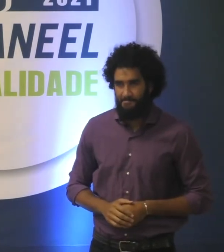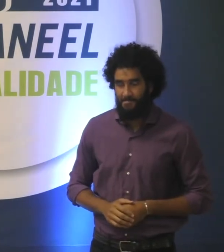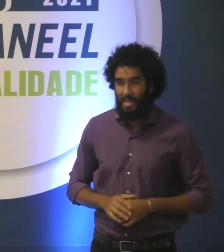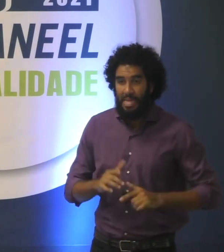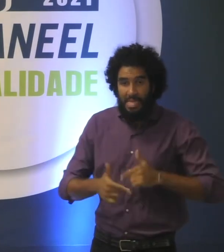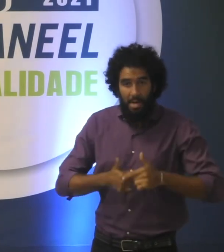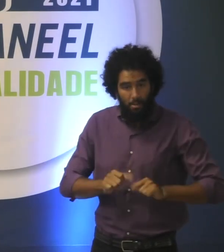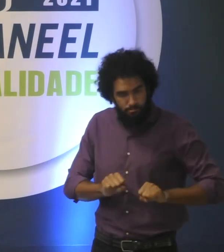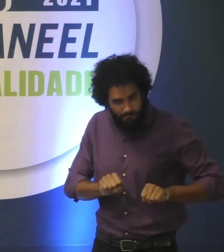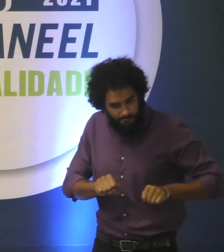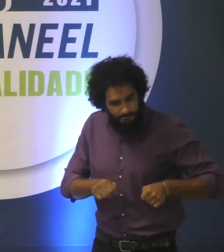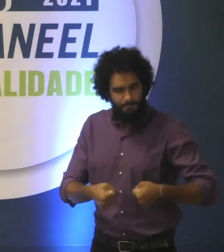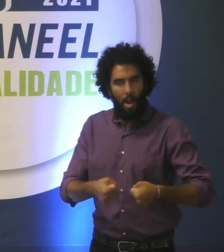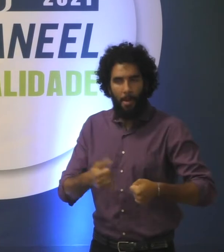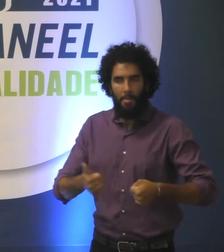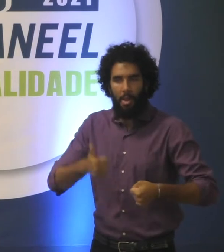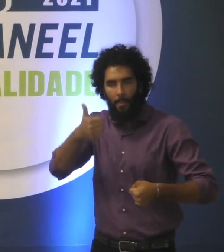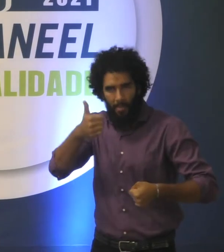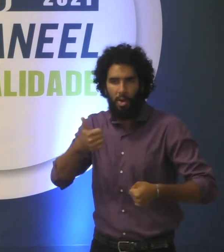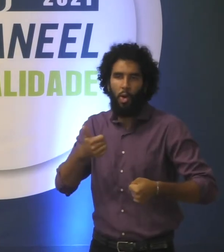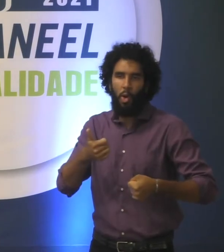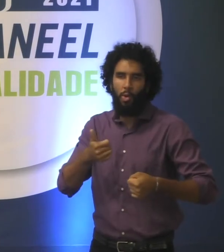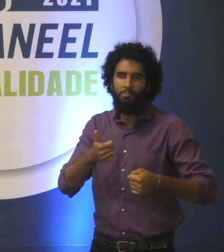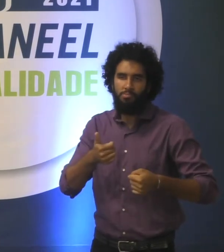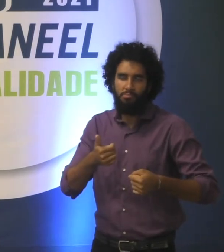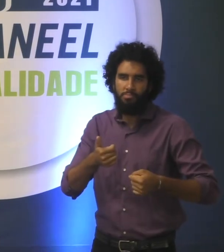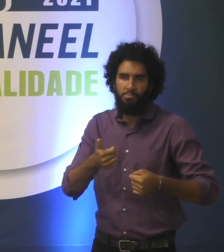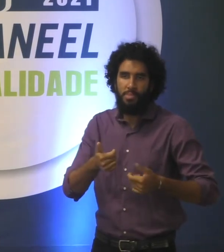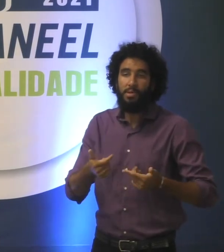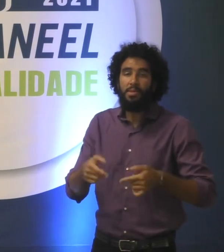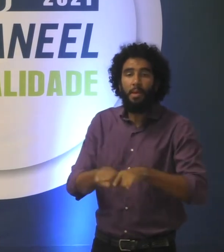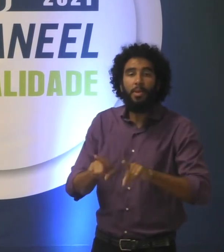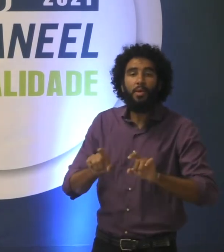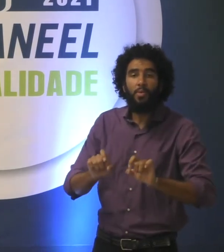FIM para a melhoria da qualidade do serviço e